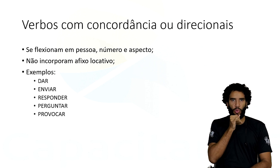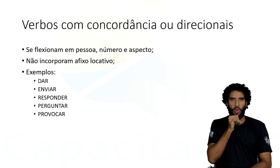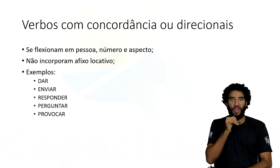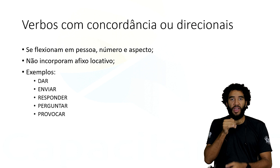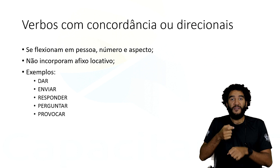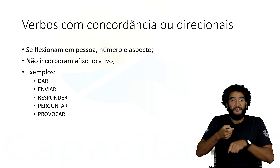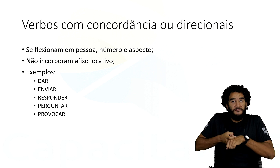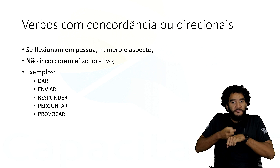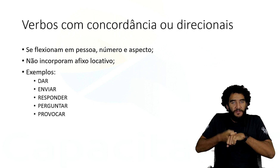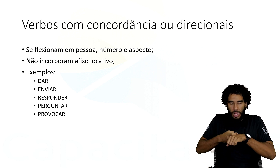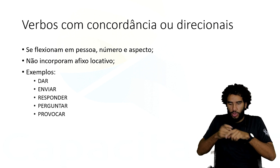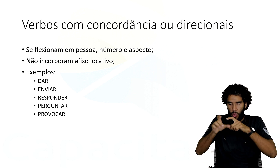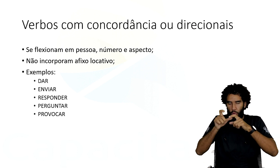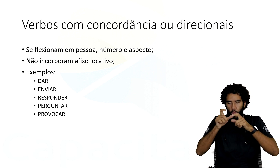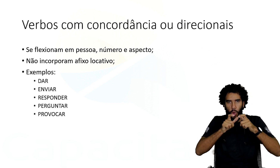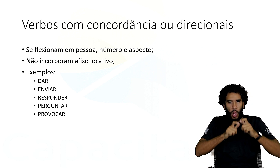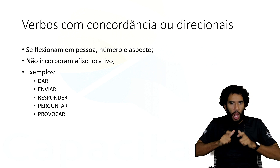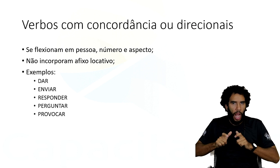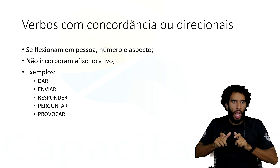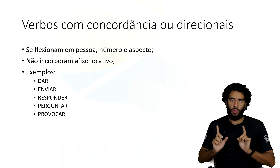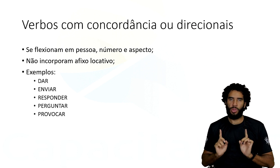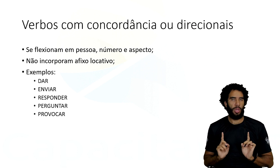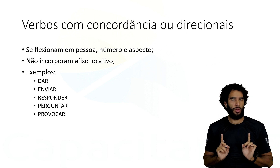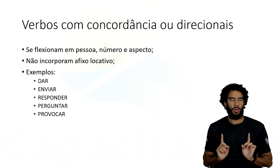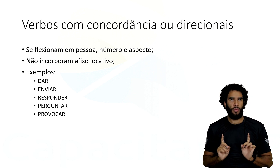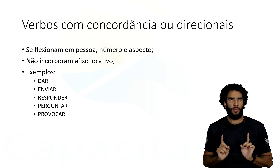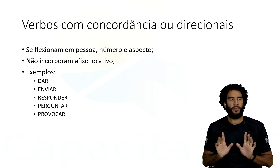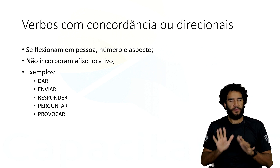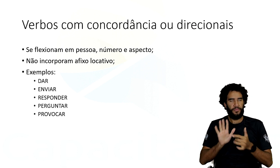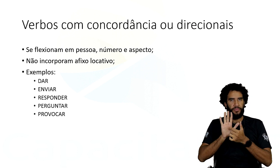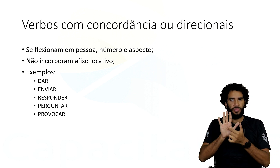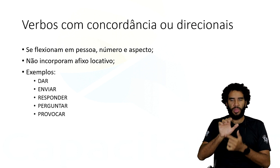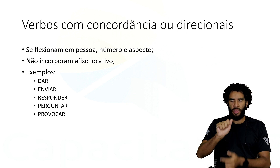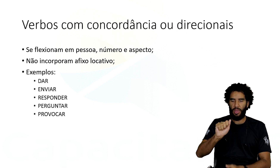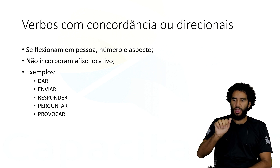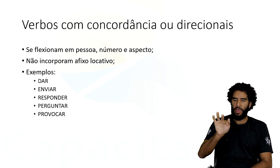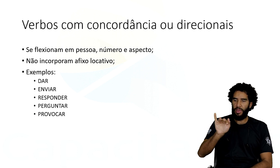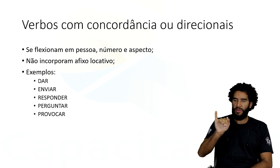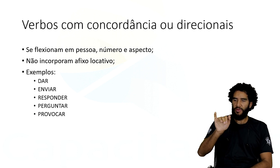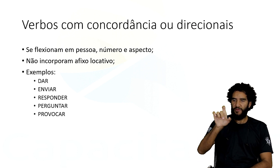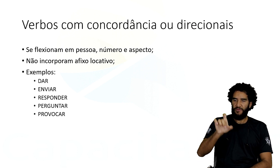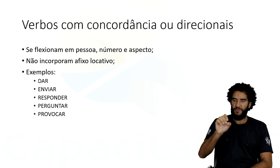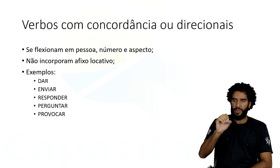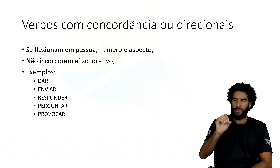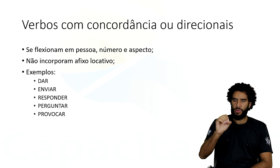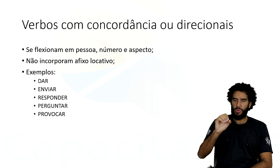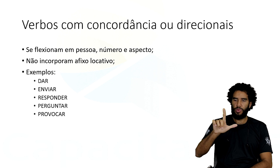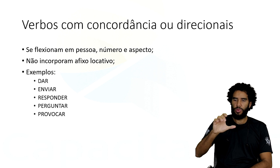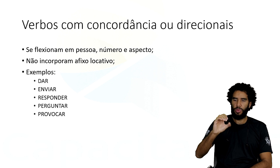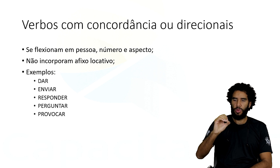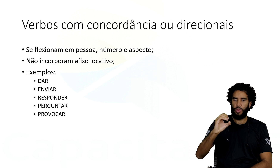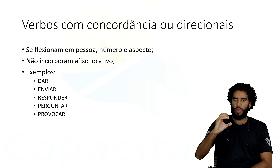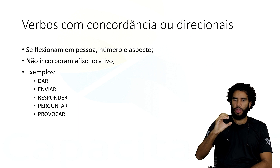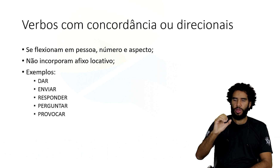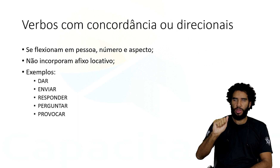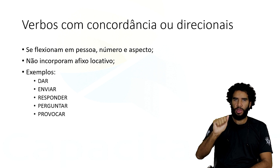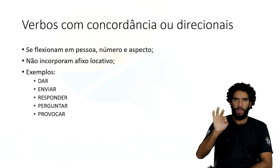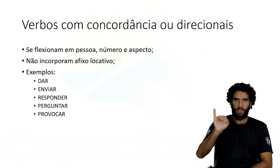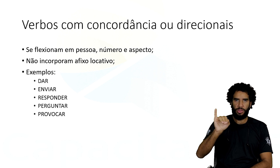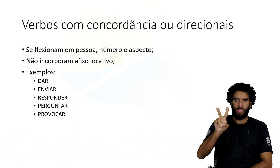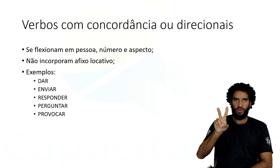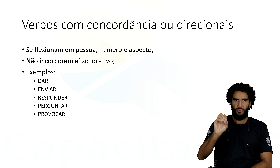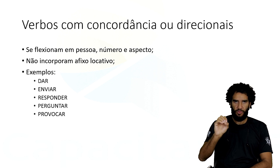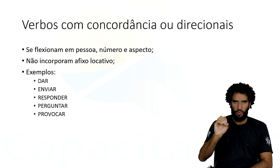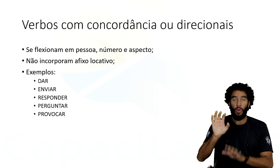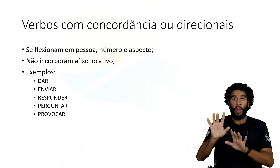quando a gente falar sobre os verbos espaciais, o que é esse afixo locativo. Mas os verbos com concordância, eles têm uma marcação